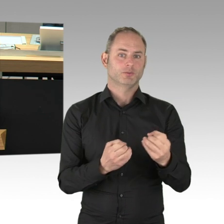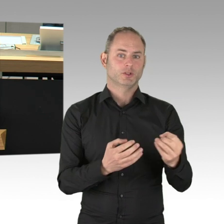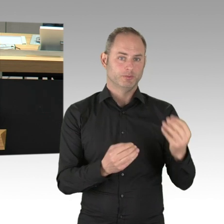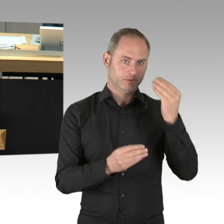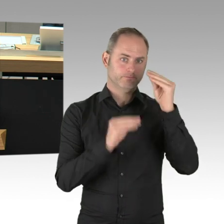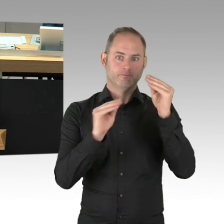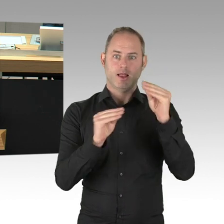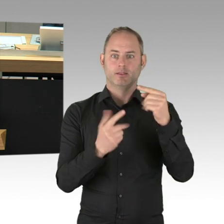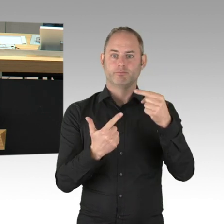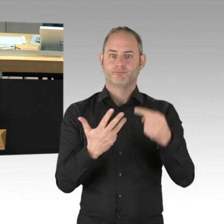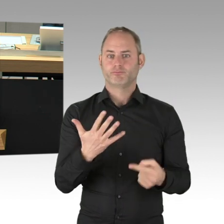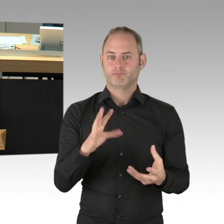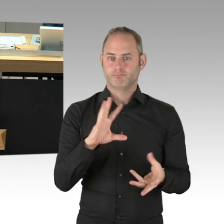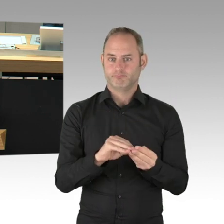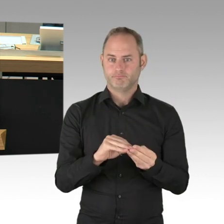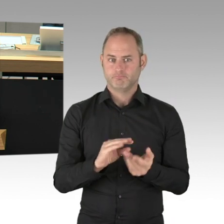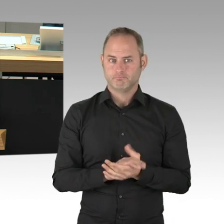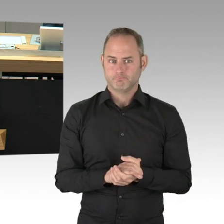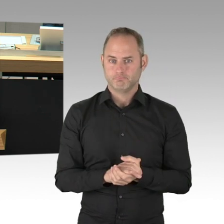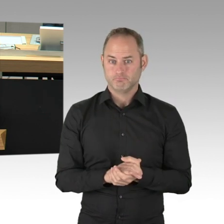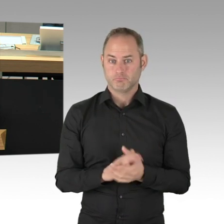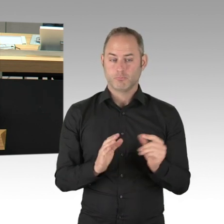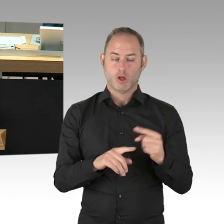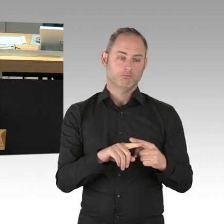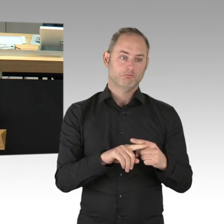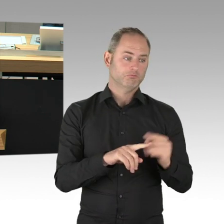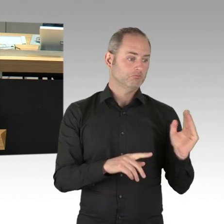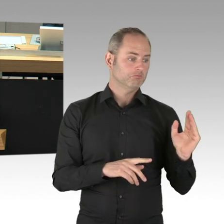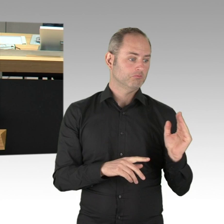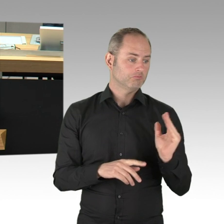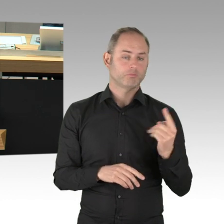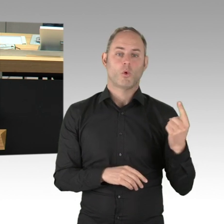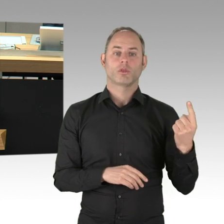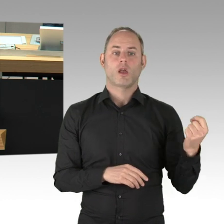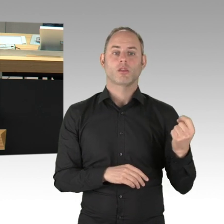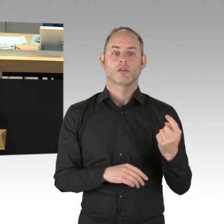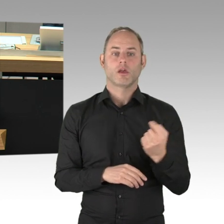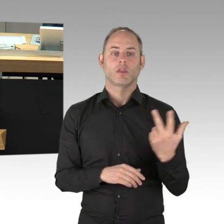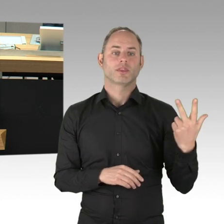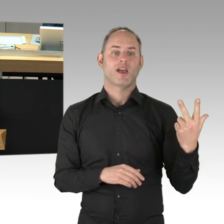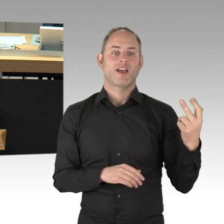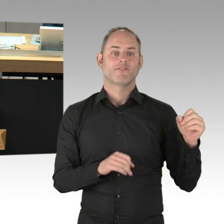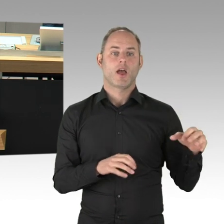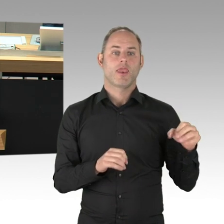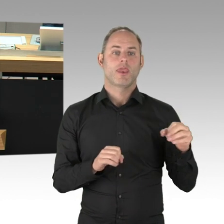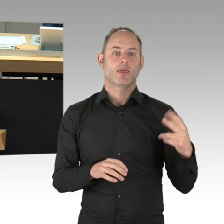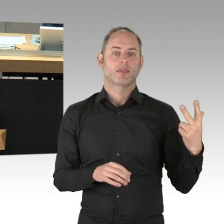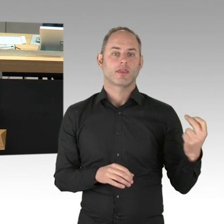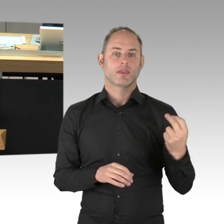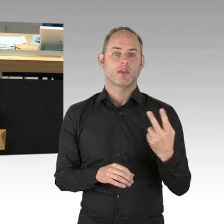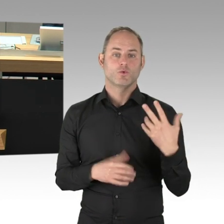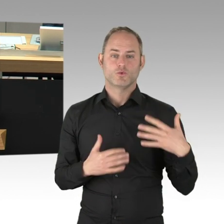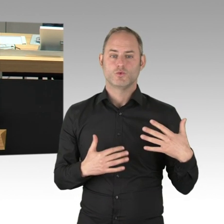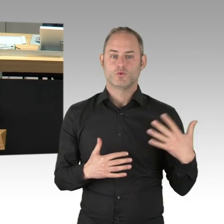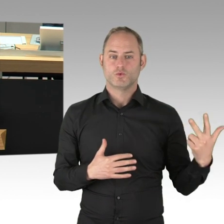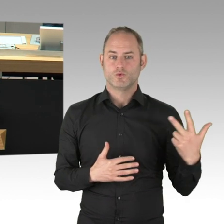von Treptow-Köpenick über Mitte bis Charlottenburg-Wilmersdorf, von Pankow bis nach Neukölln. Dieser Antisemitismus kommt aus